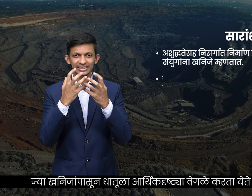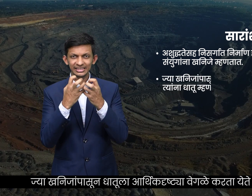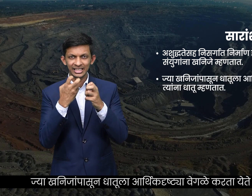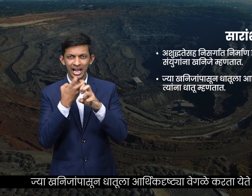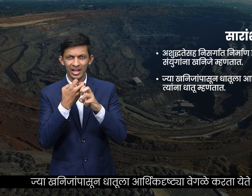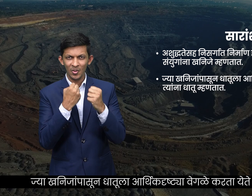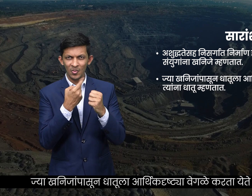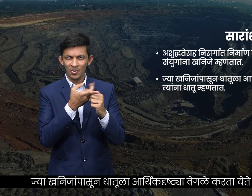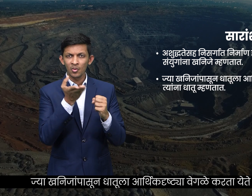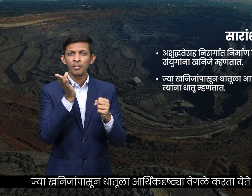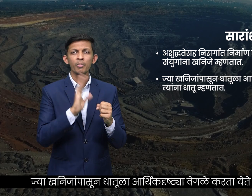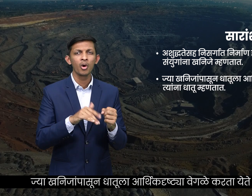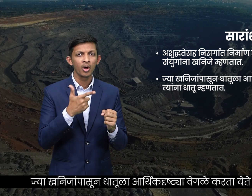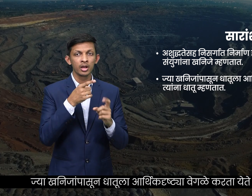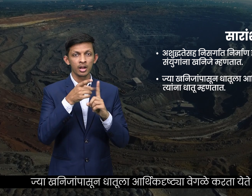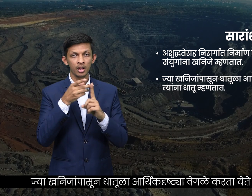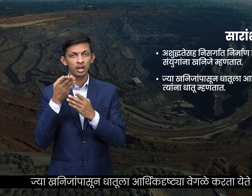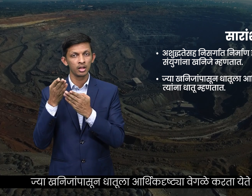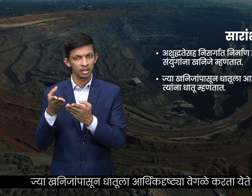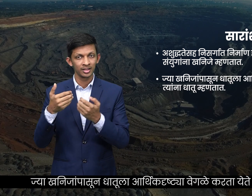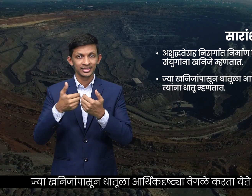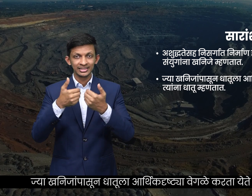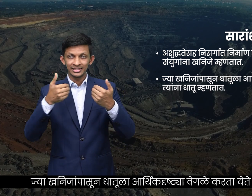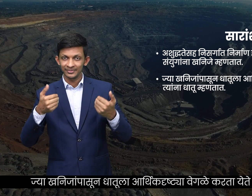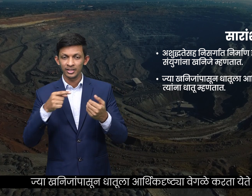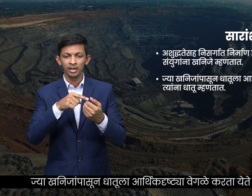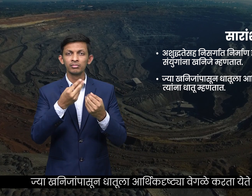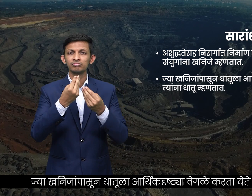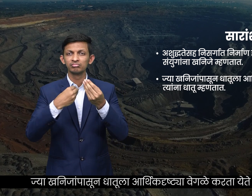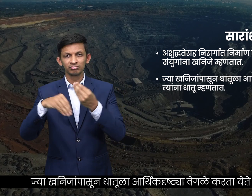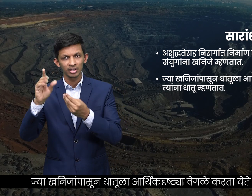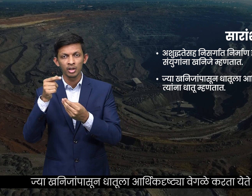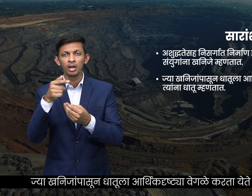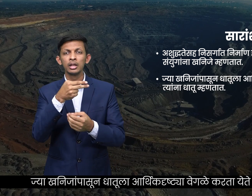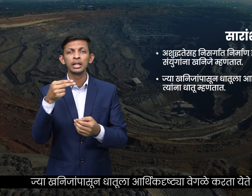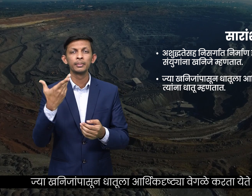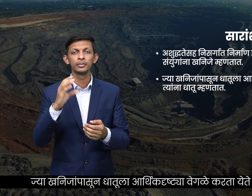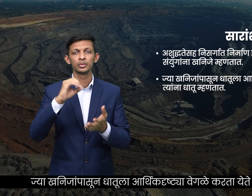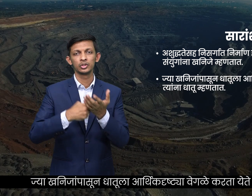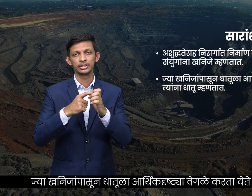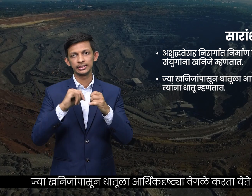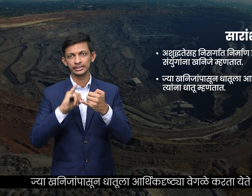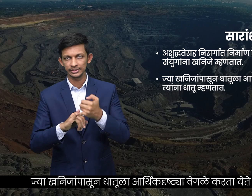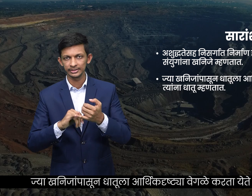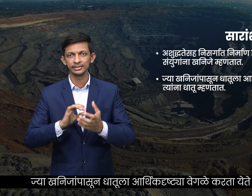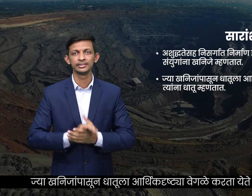ज्या खनिजांपासून धातूला आर्थिकदृष्ट्या वेगळे करता येते त्यांना धातू म्हणतात.